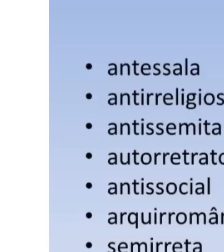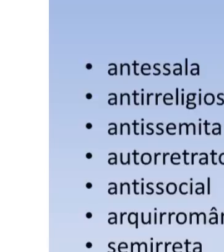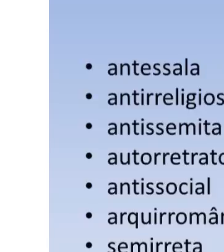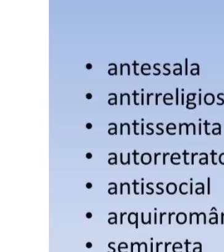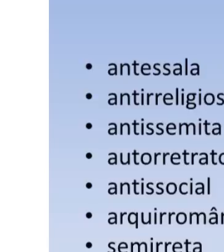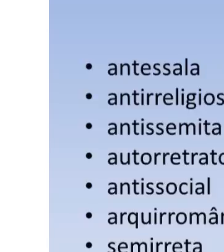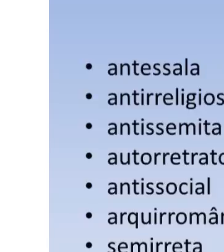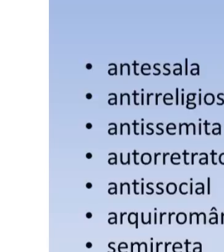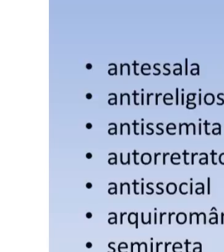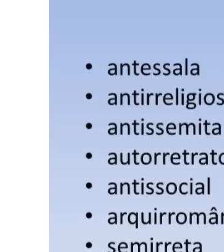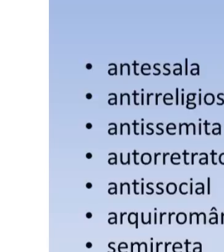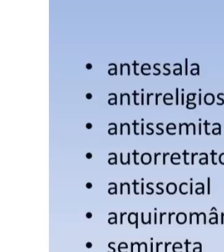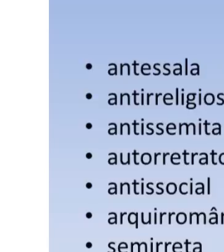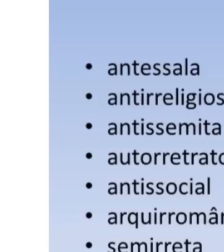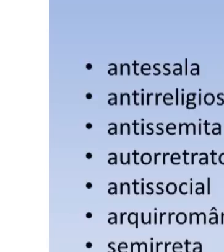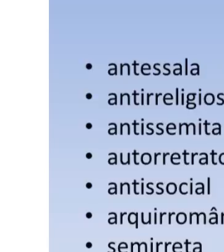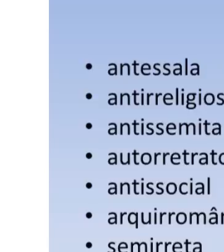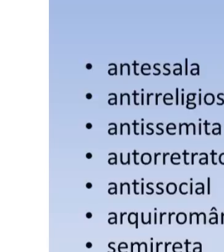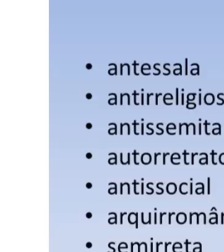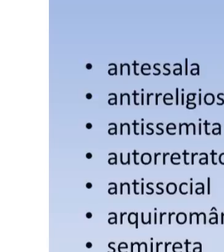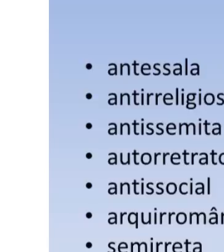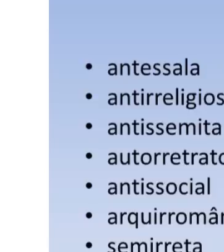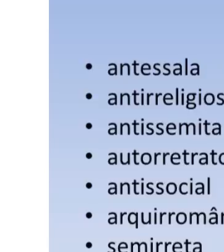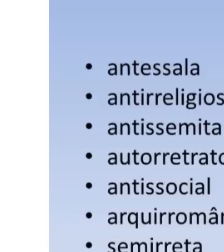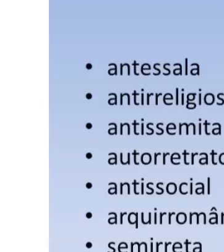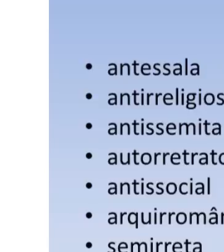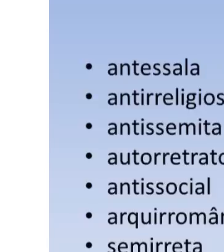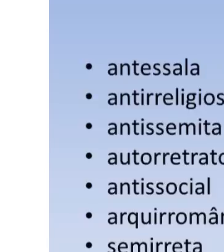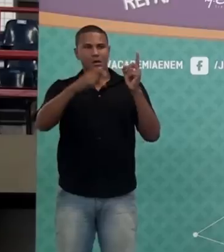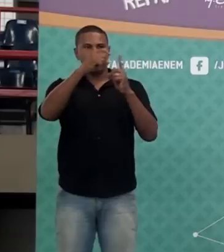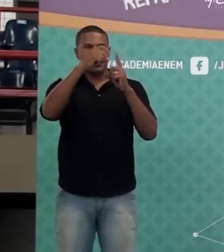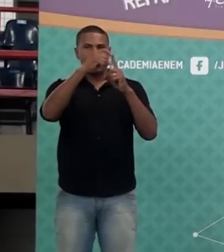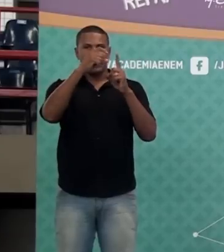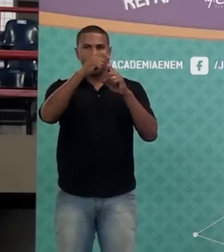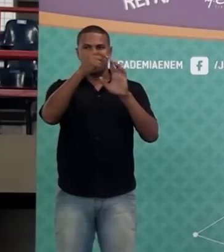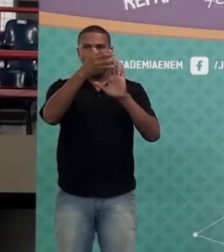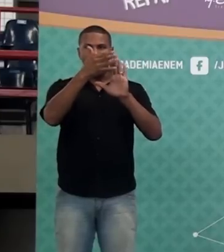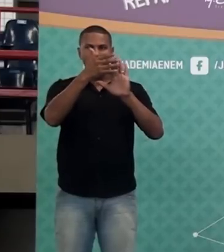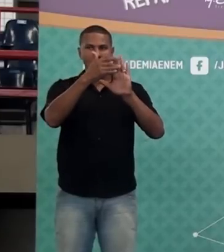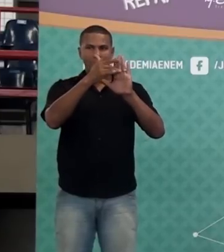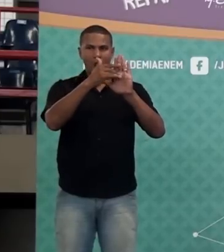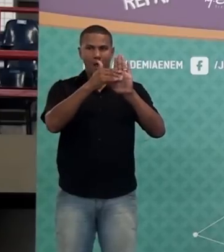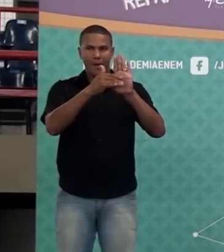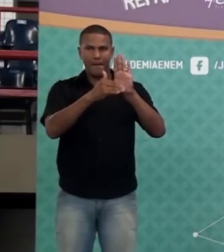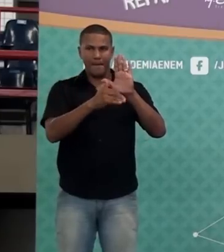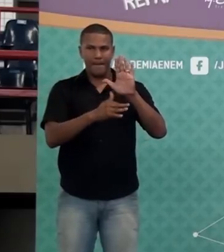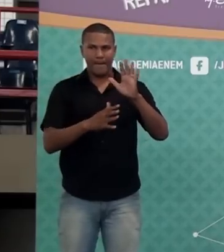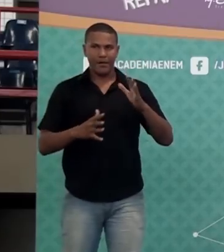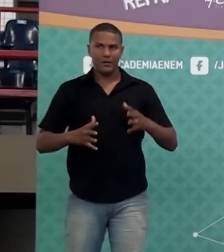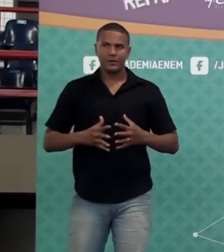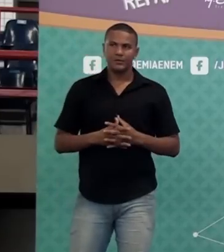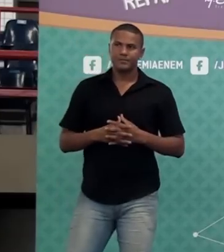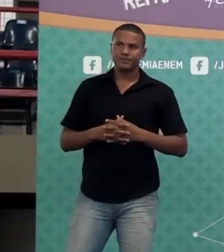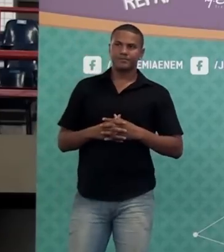e ultrassonografia. Pessoal, eu coloquei uma série de expressões